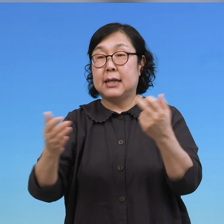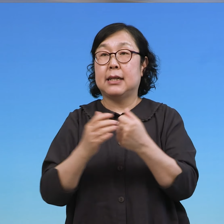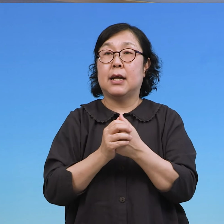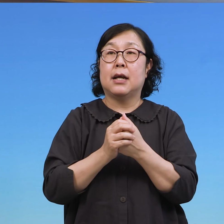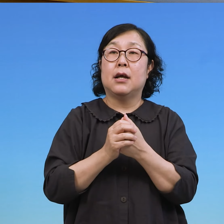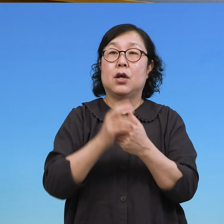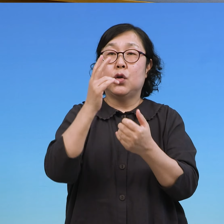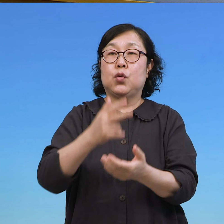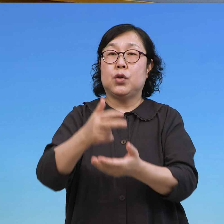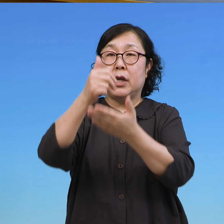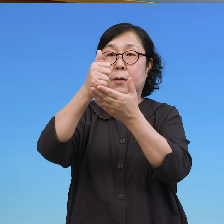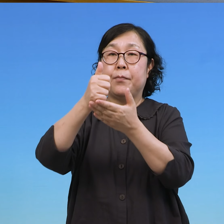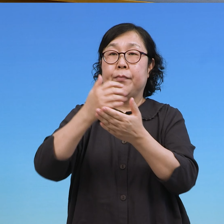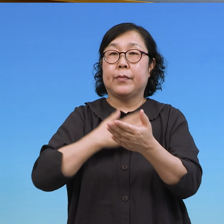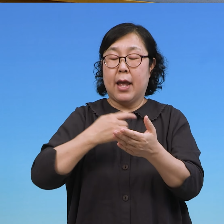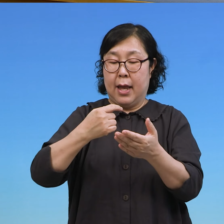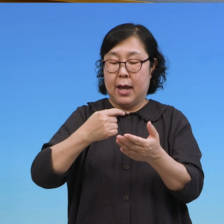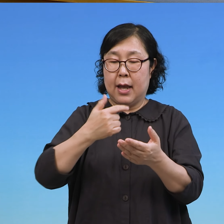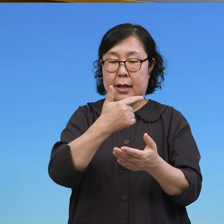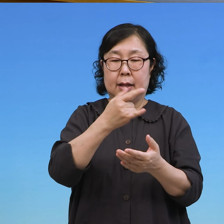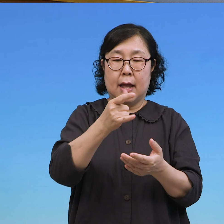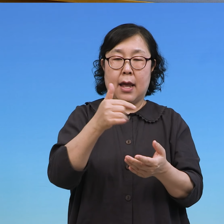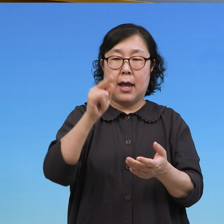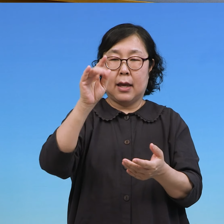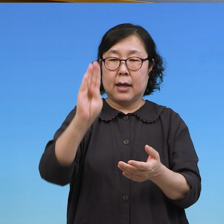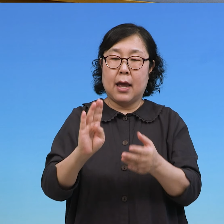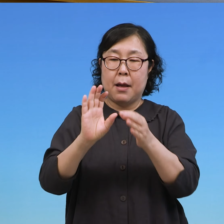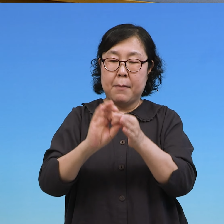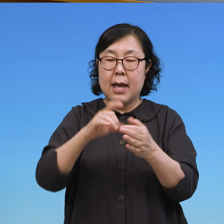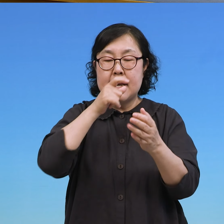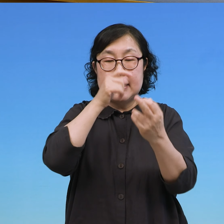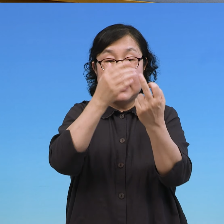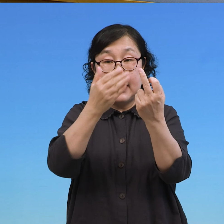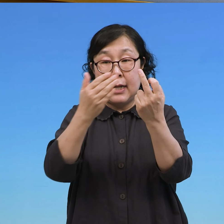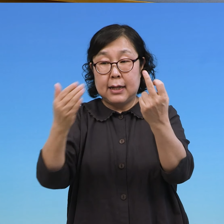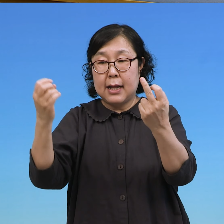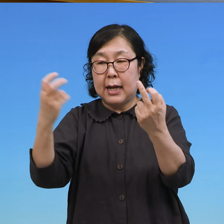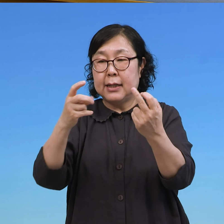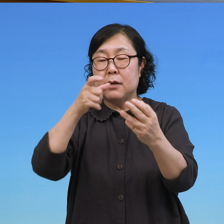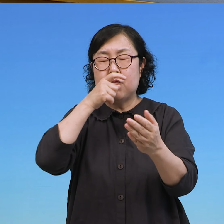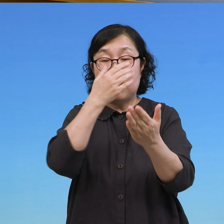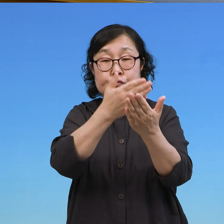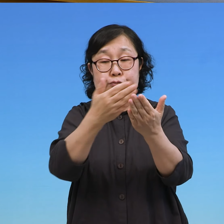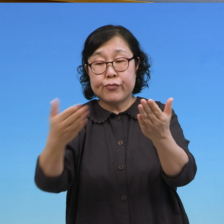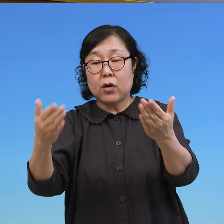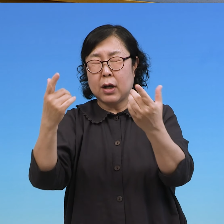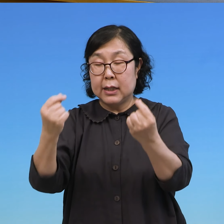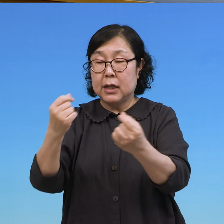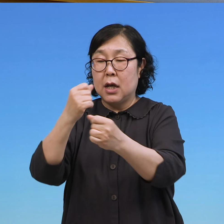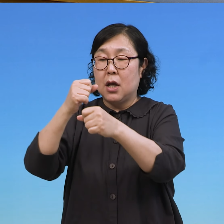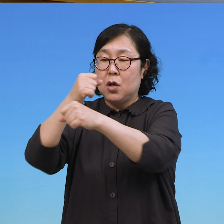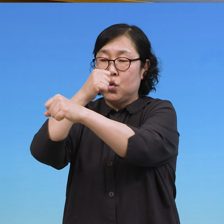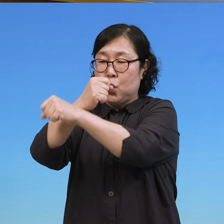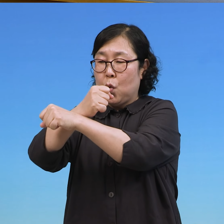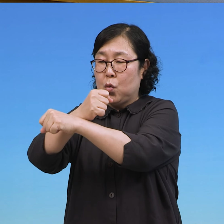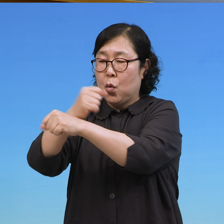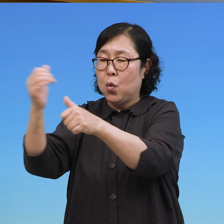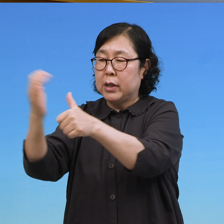이렇게 설명합니다. 주님, 네겝의 시내들에 다시 물이 흐르듯이 포로로 잡혀간